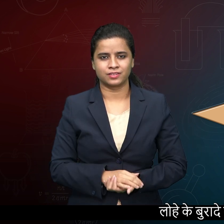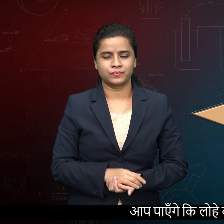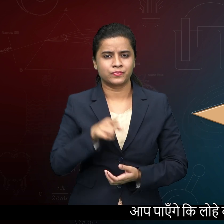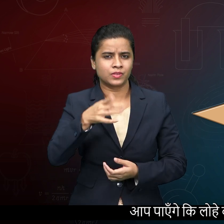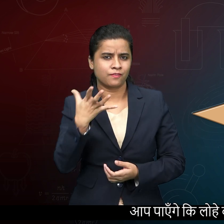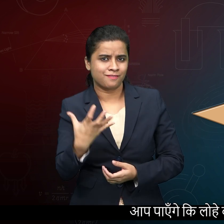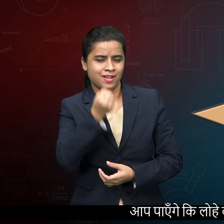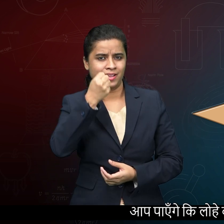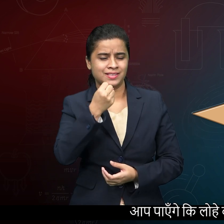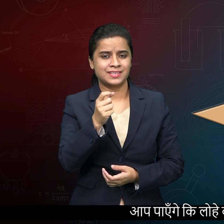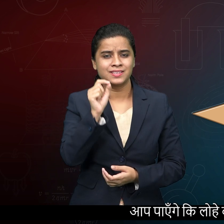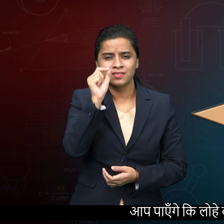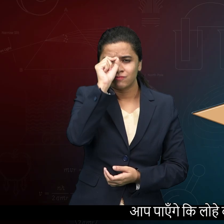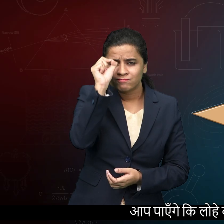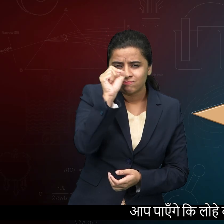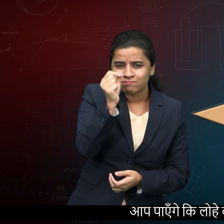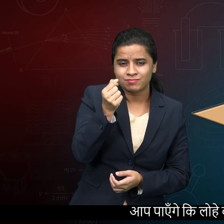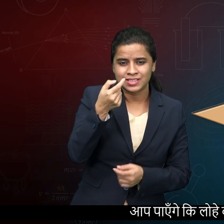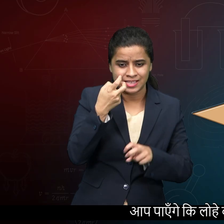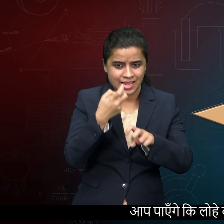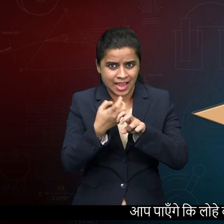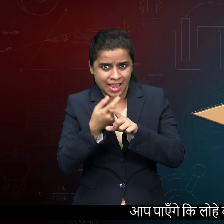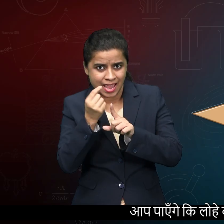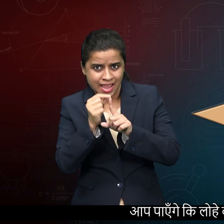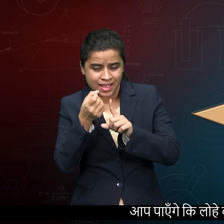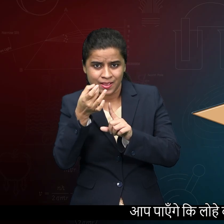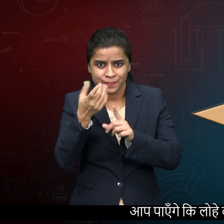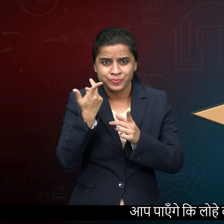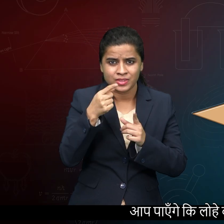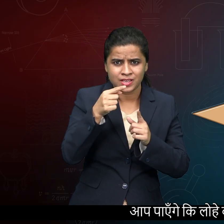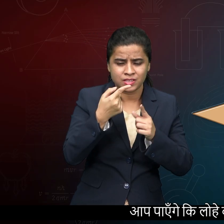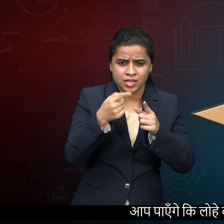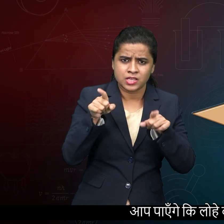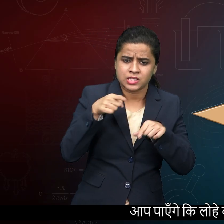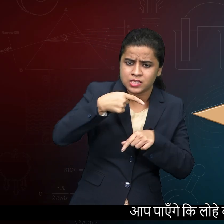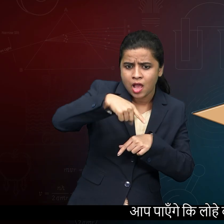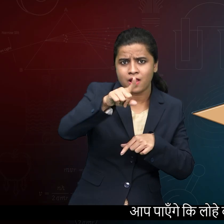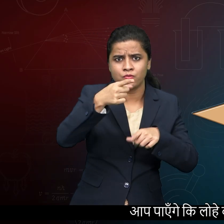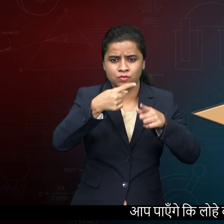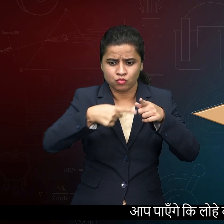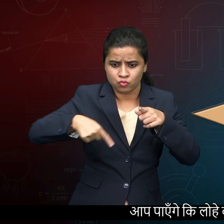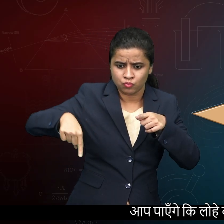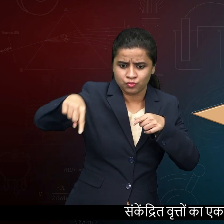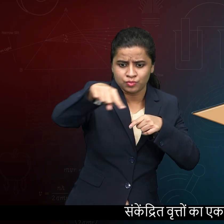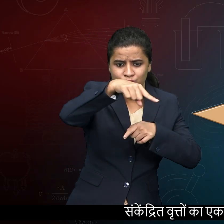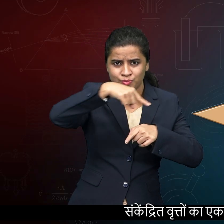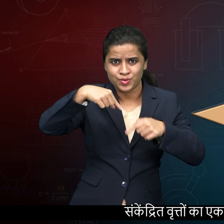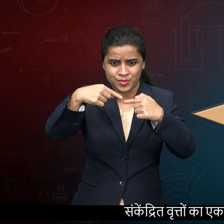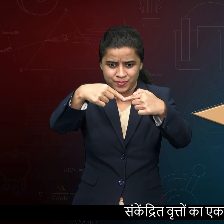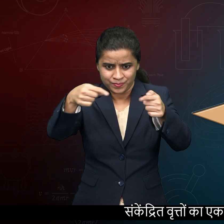आप पाएंगे कि लोहे का बुरादा तांबे के तार के चारों ओर संकेंद्रित वृत्तों